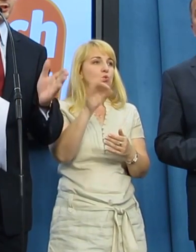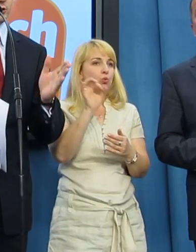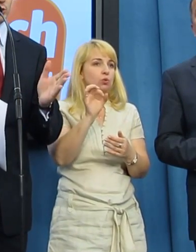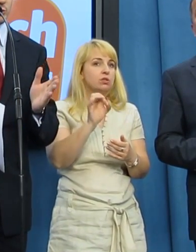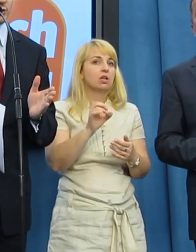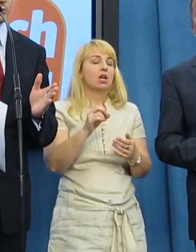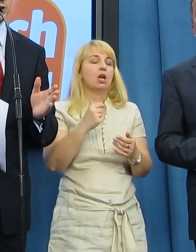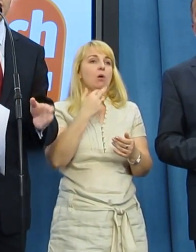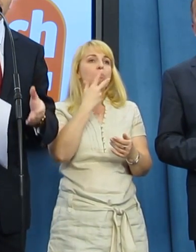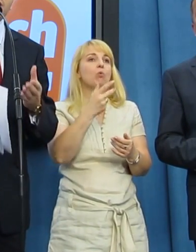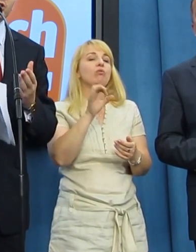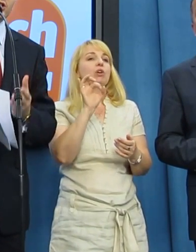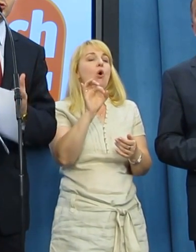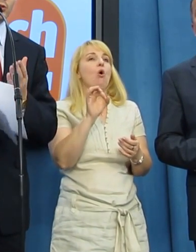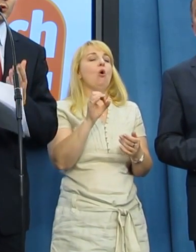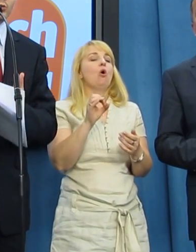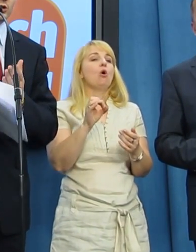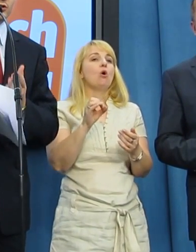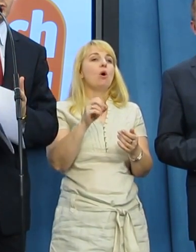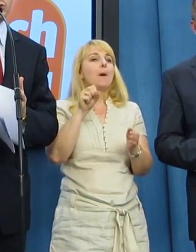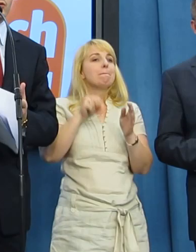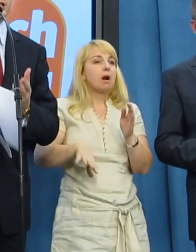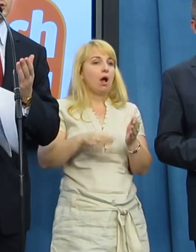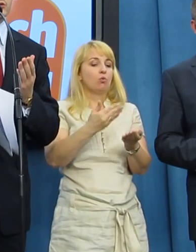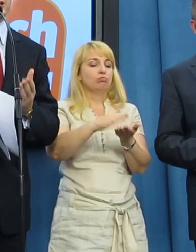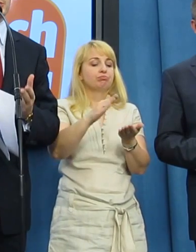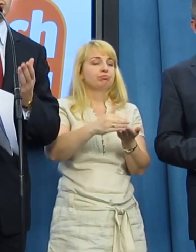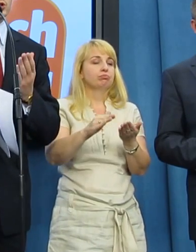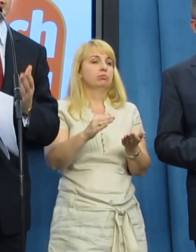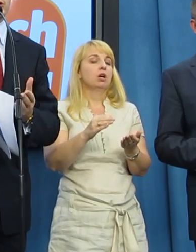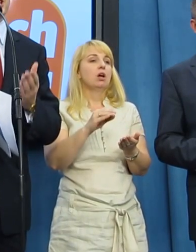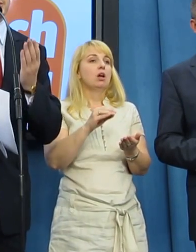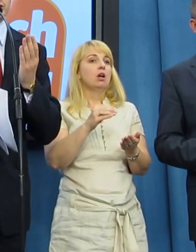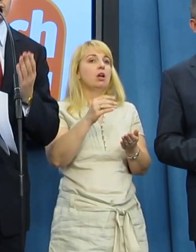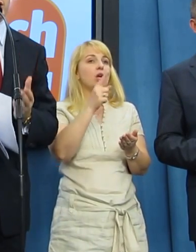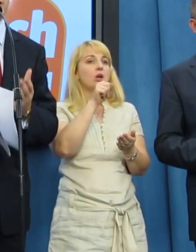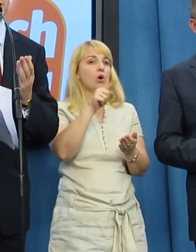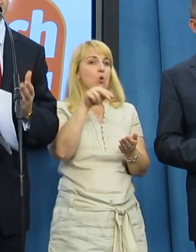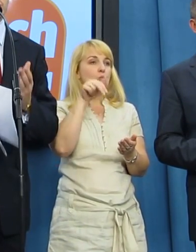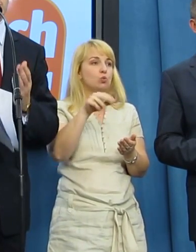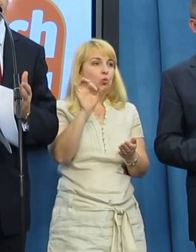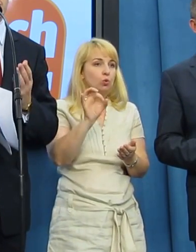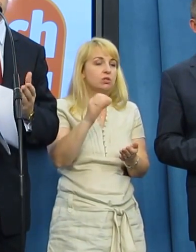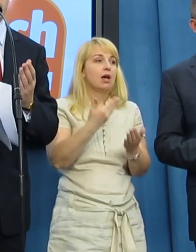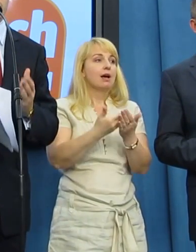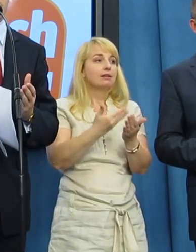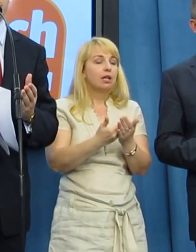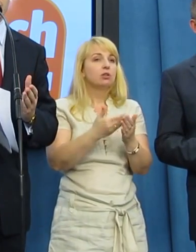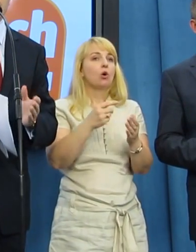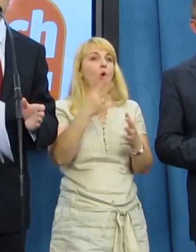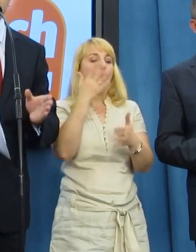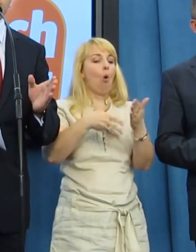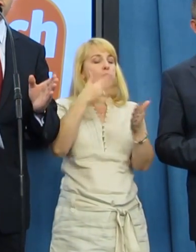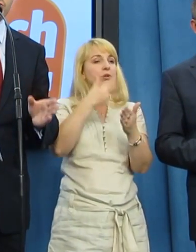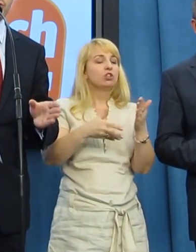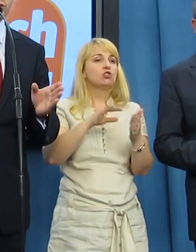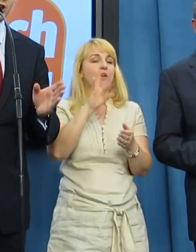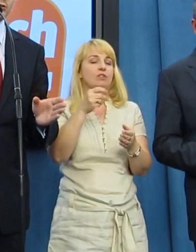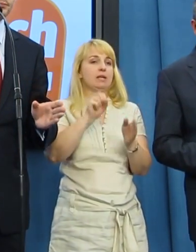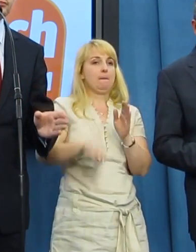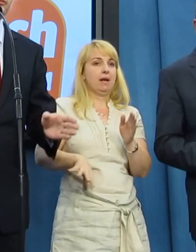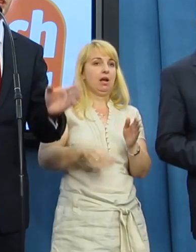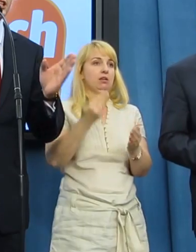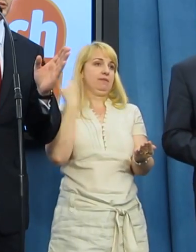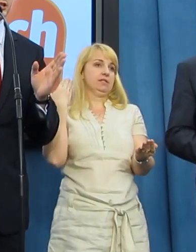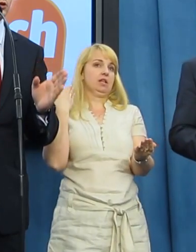analogicznej, to jest zasada, o której mówimy. I my też jesteśmy głęboko przeciw temu, bo uważamy, że władza publiczna w Polsce absolutnie w ten sposób nie powinna postępować. W związku z tym